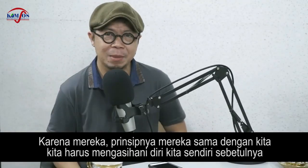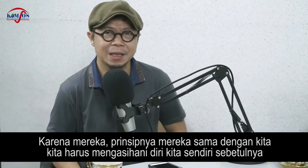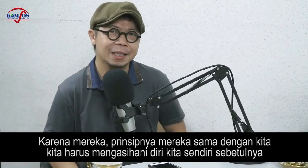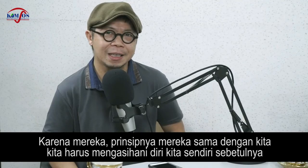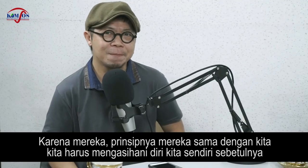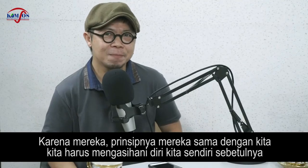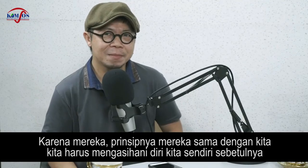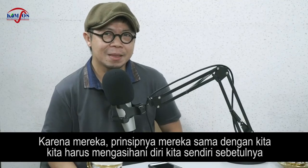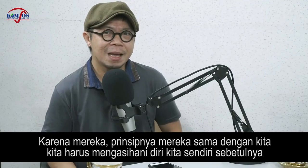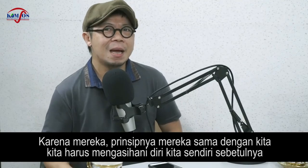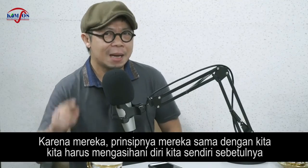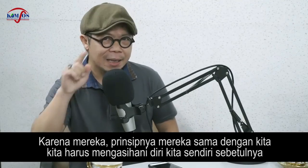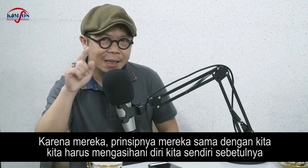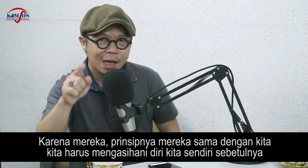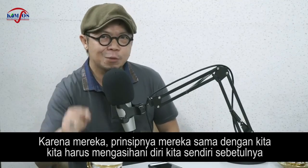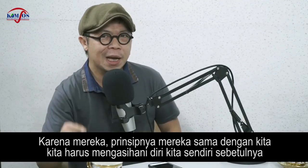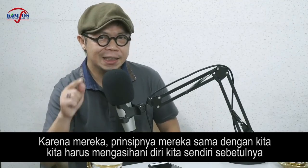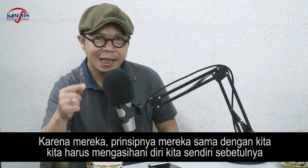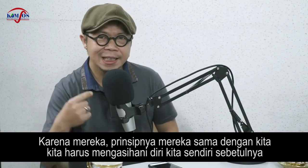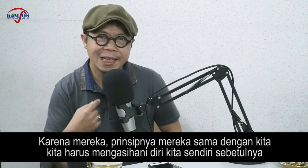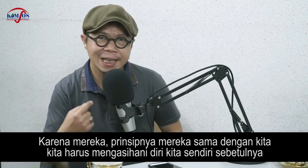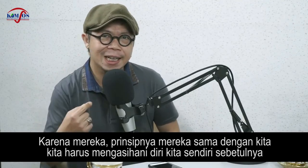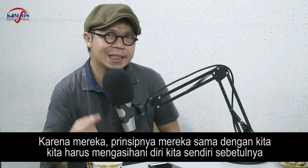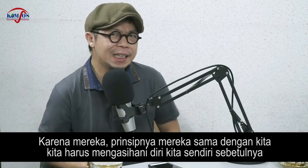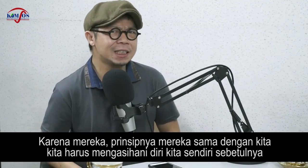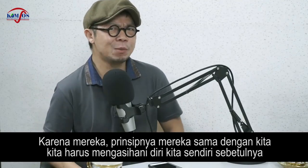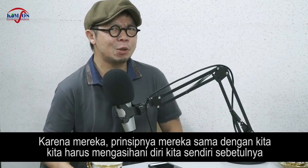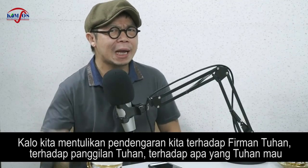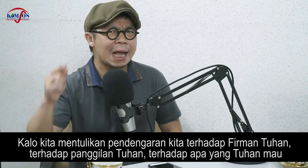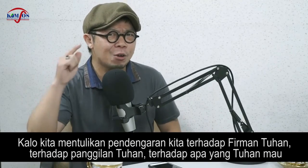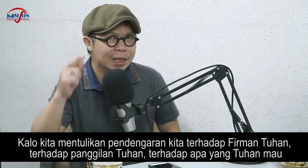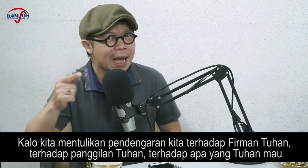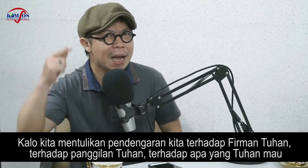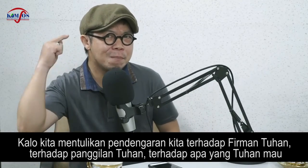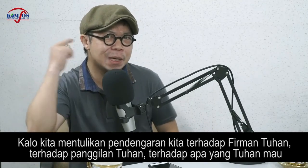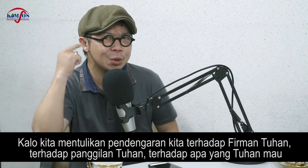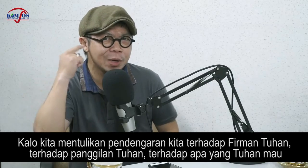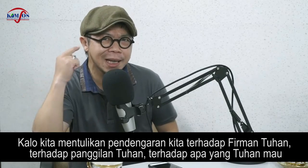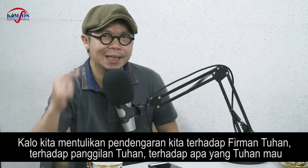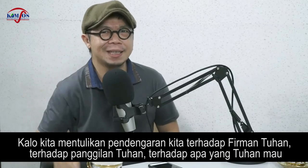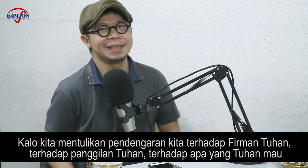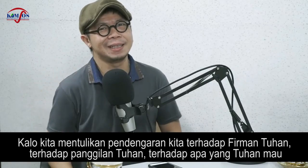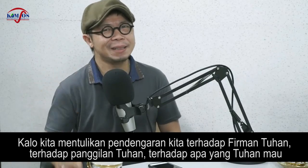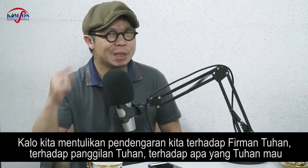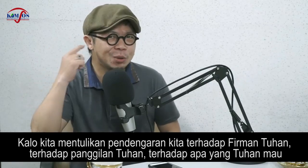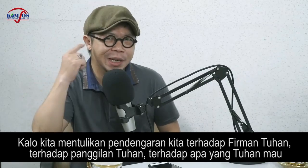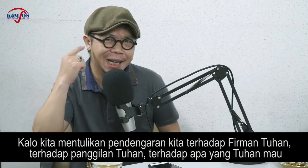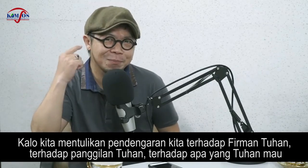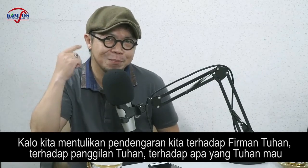mereka adalah sama dengan kita kita harus mengasihani diri kita sendiri sebetulnya kalau kita mencurikan